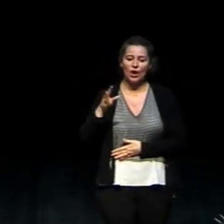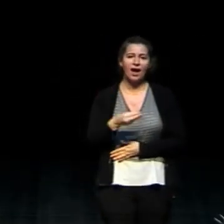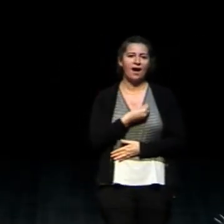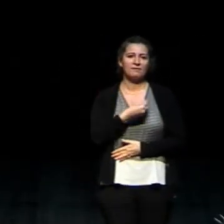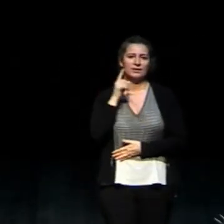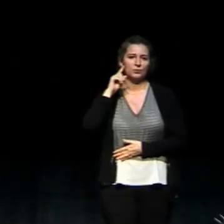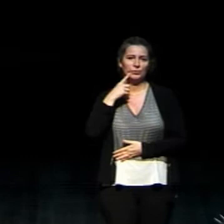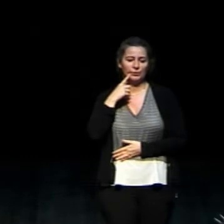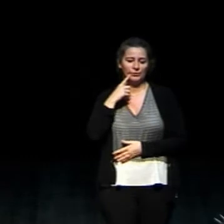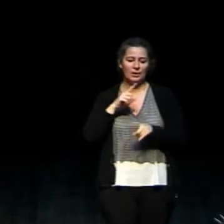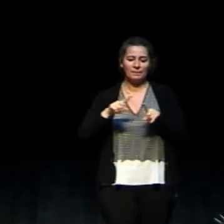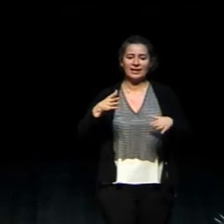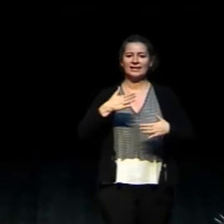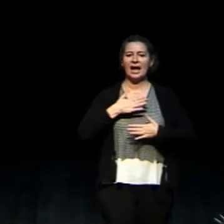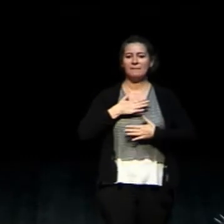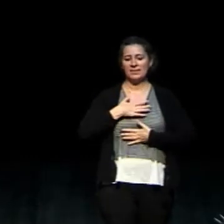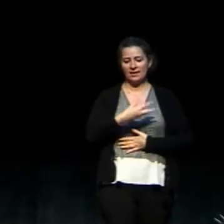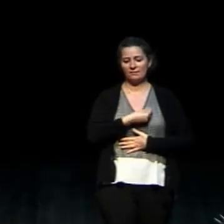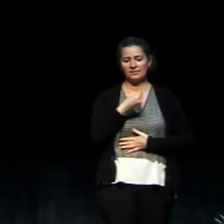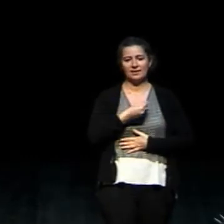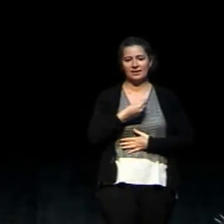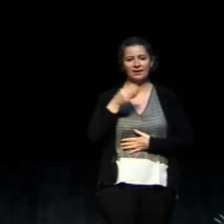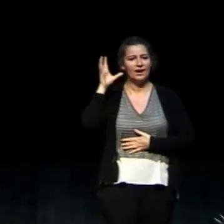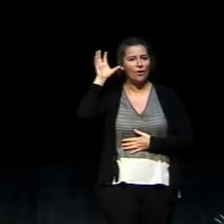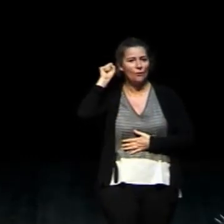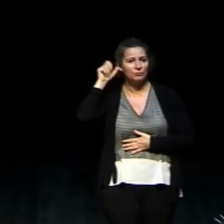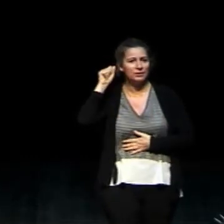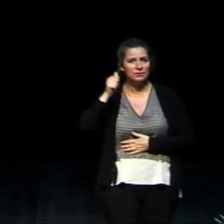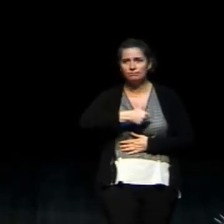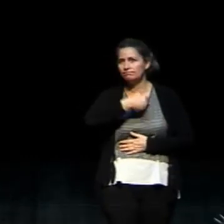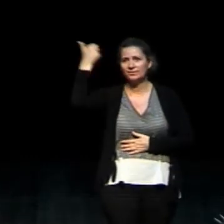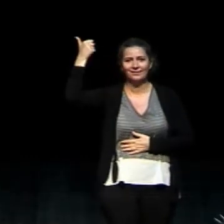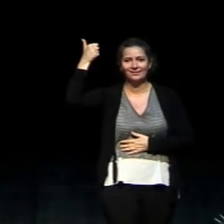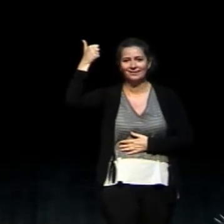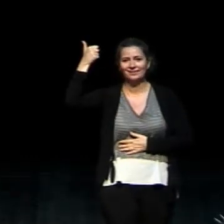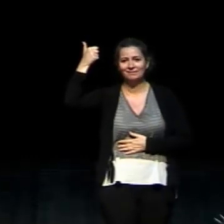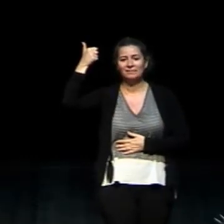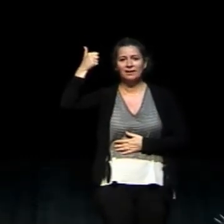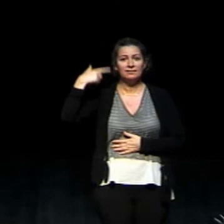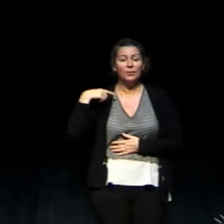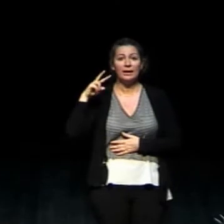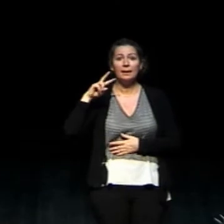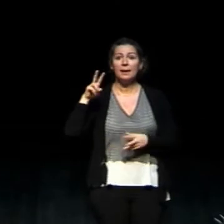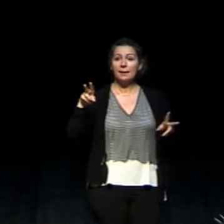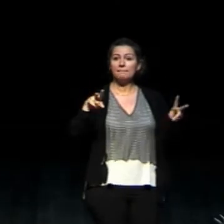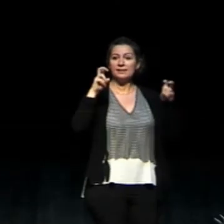Eu comecei a entender não somente a vida dos surdos, mas minha vida de ouvinte melhor. Essa foi a fala de